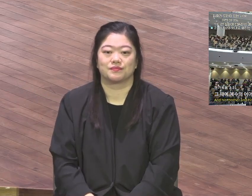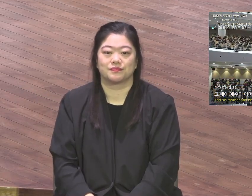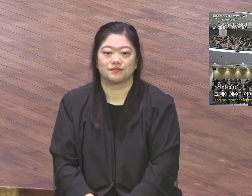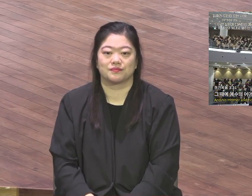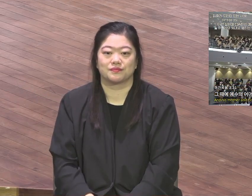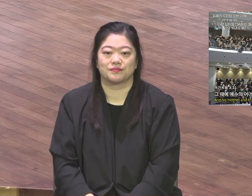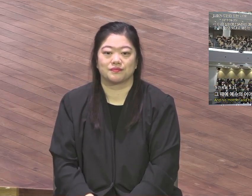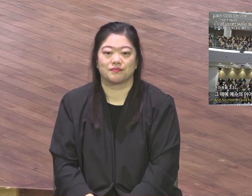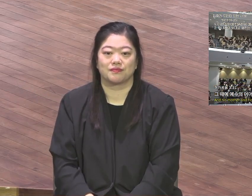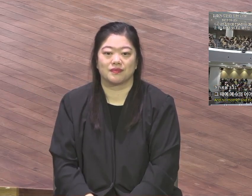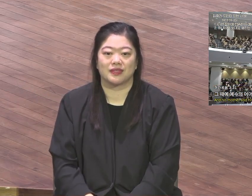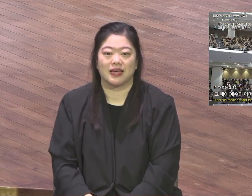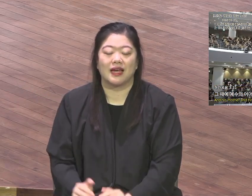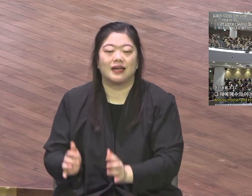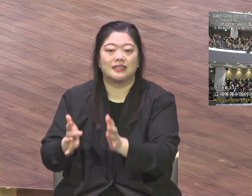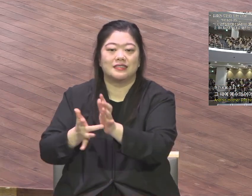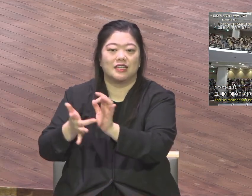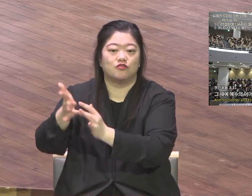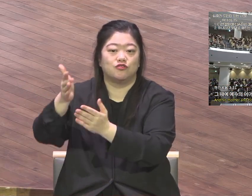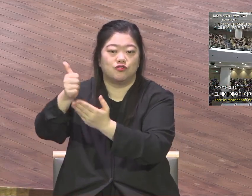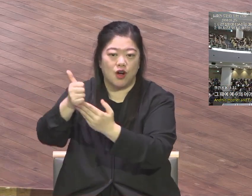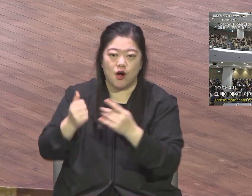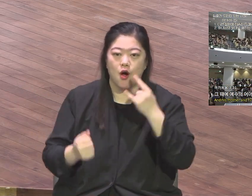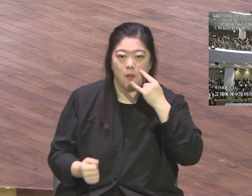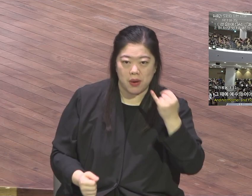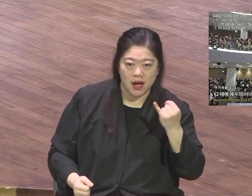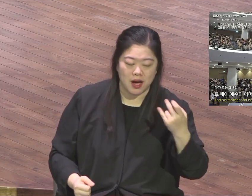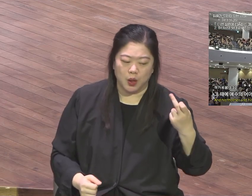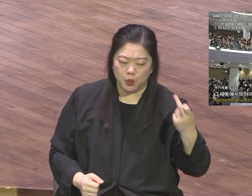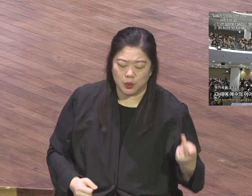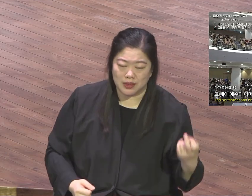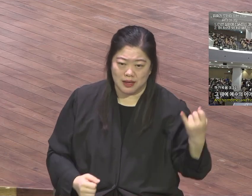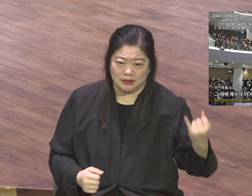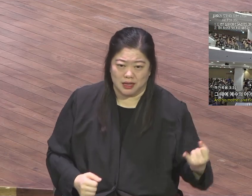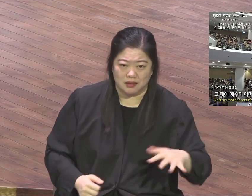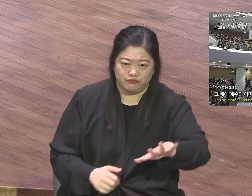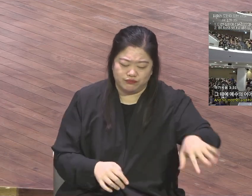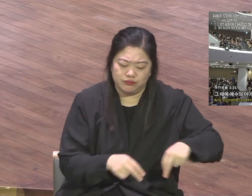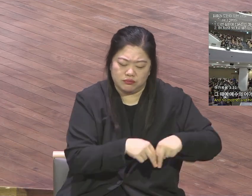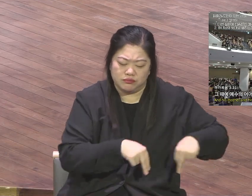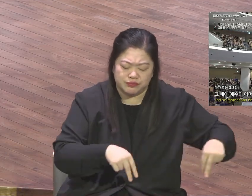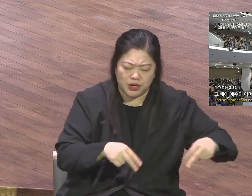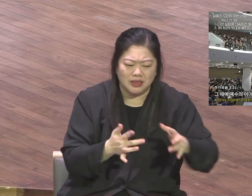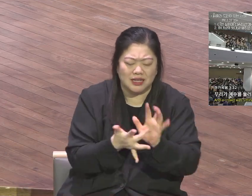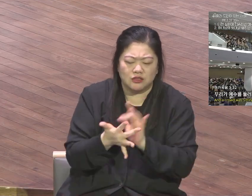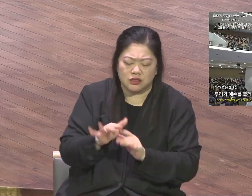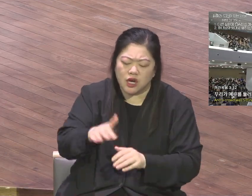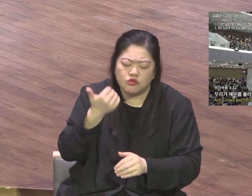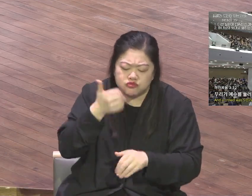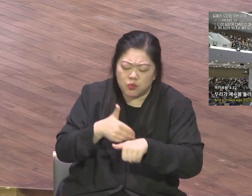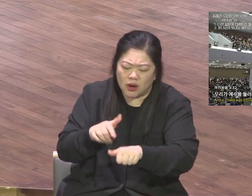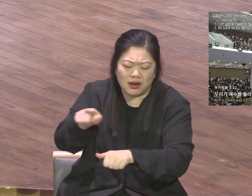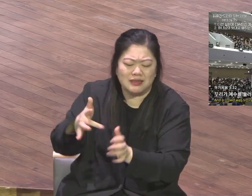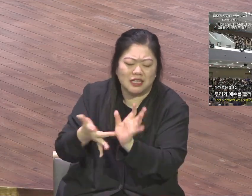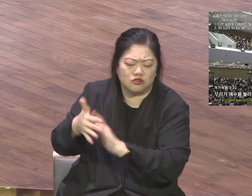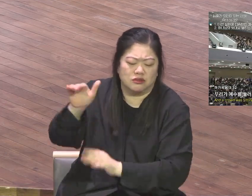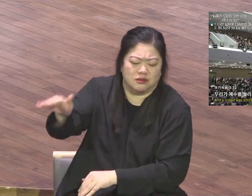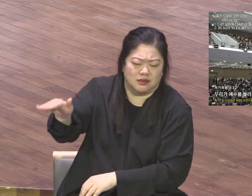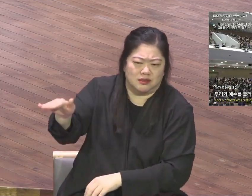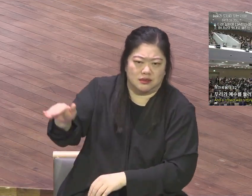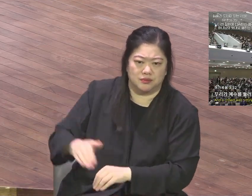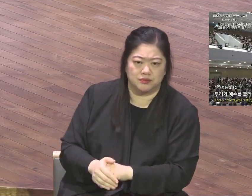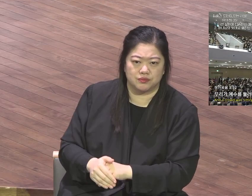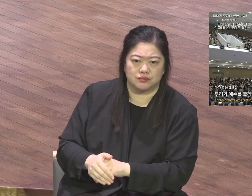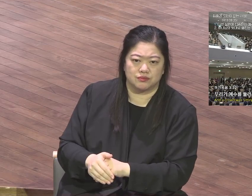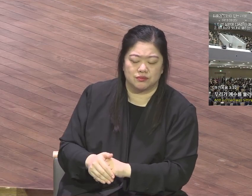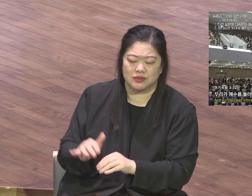그때에 예수의 어머니와 동생들이 와서 밖에 서서 사람을 보내어 예수를 부르니 무리가